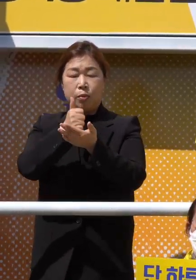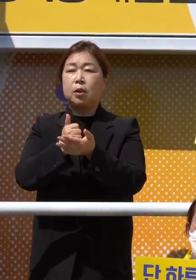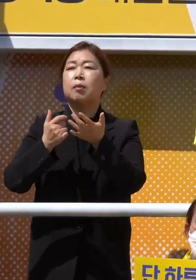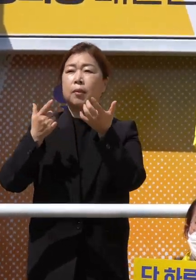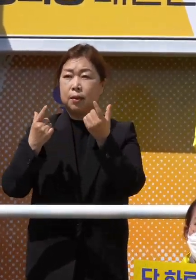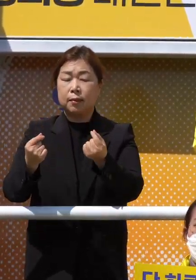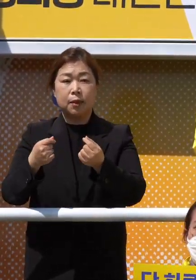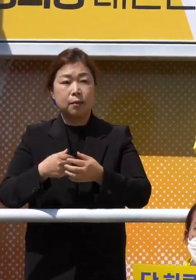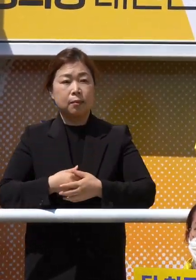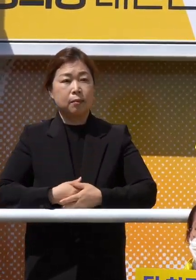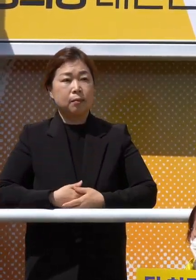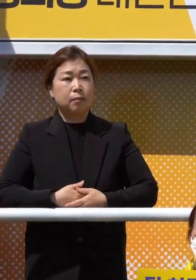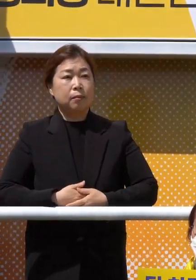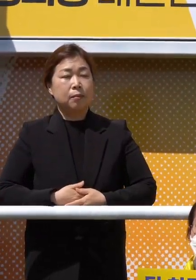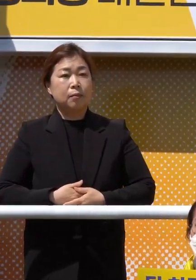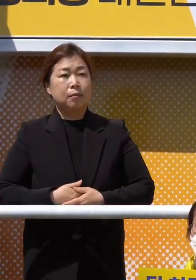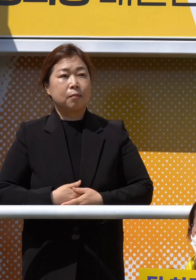범죄였습니다.